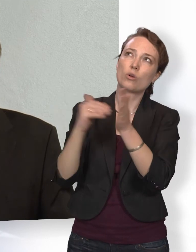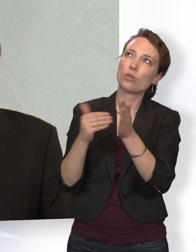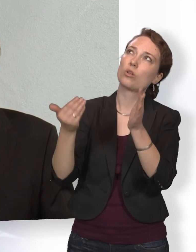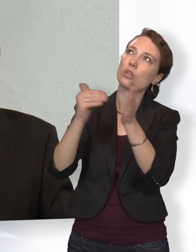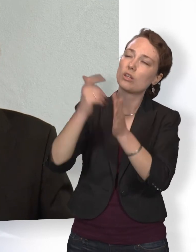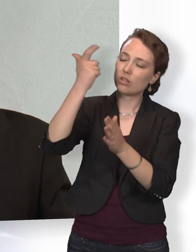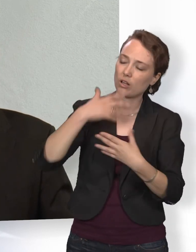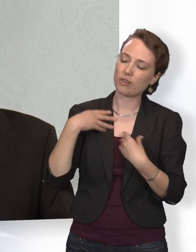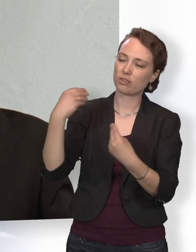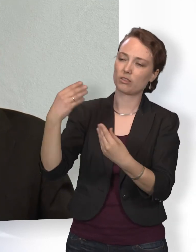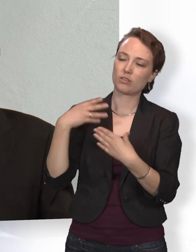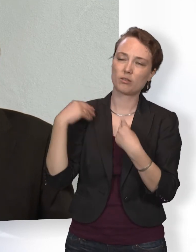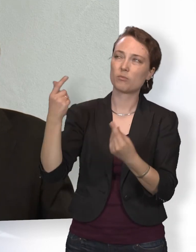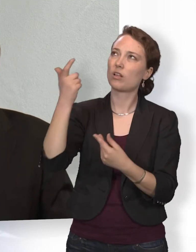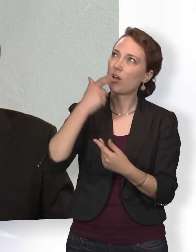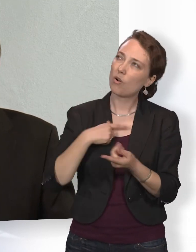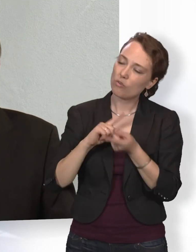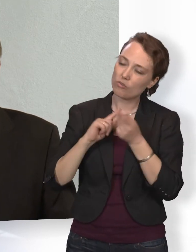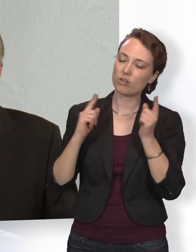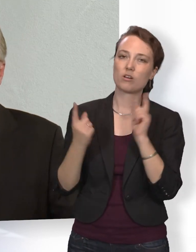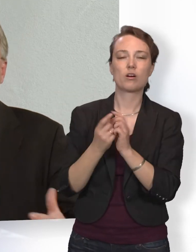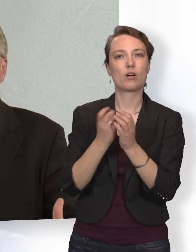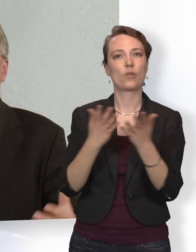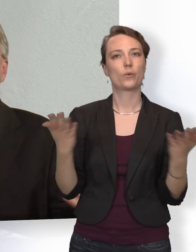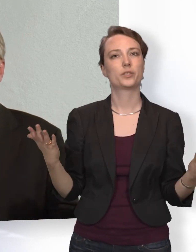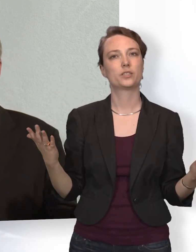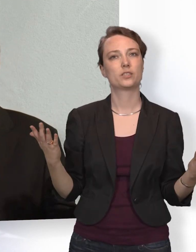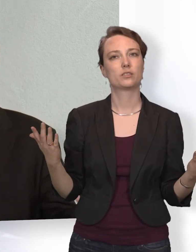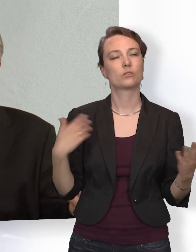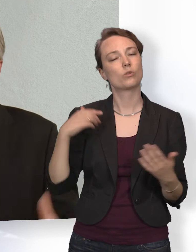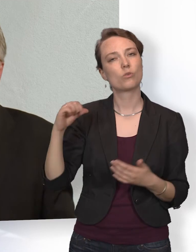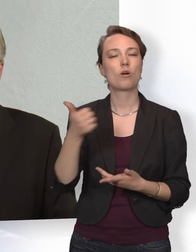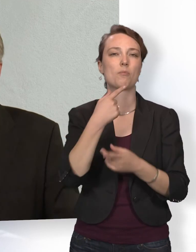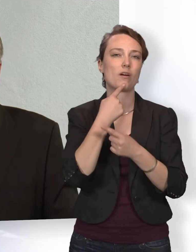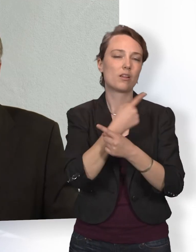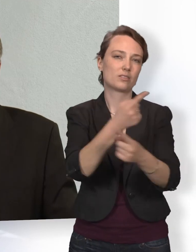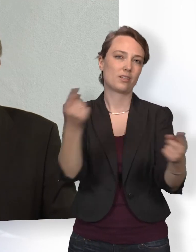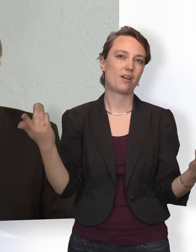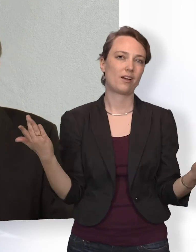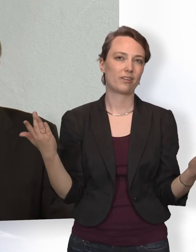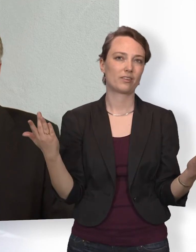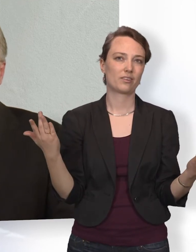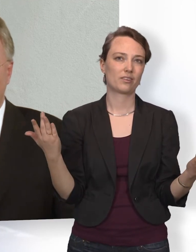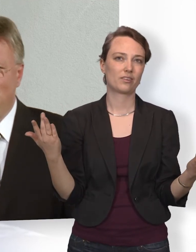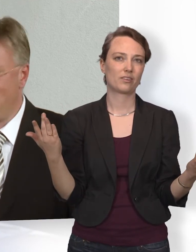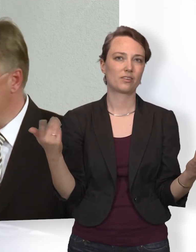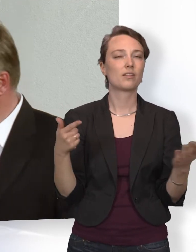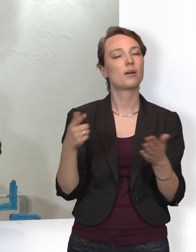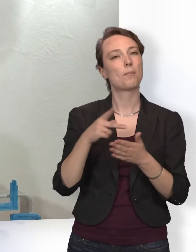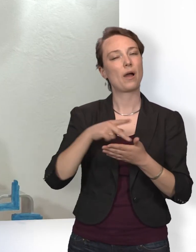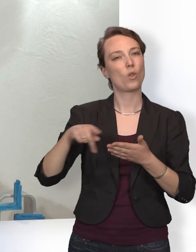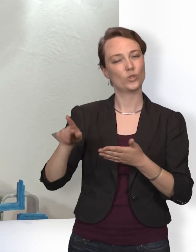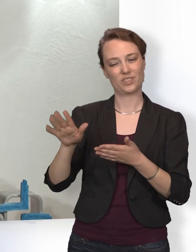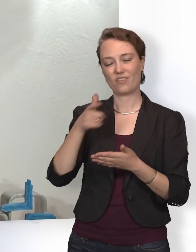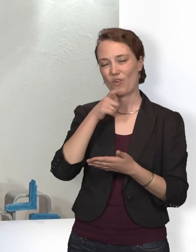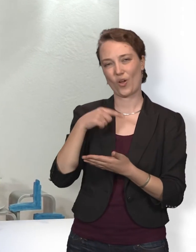aufrichtet, erneuert und erlöst. Und ich möchte Ihnen das noch einmal zusagen mit Worten von Paulus.